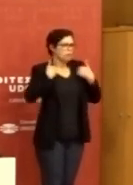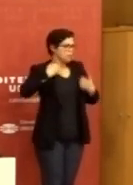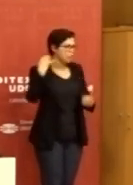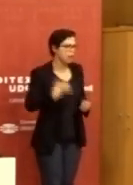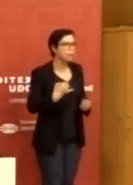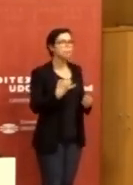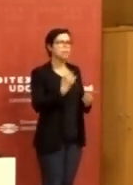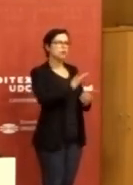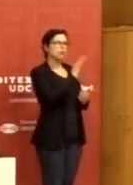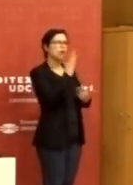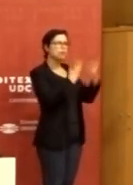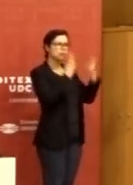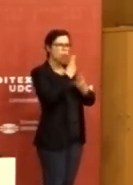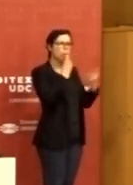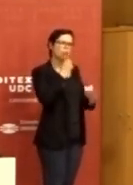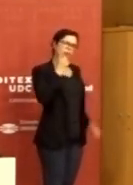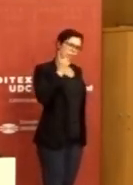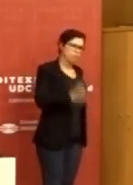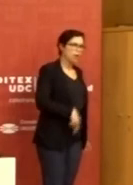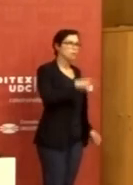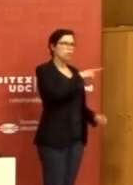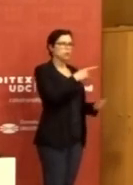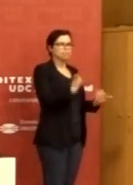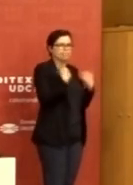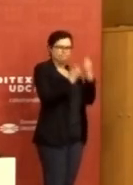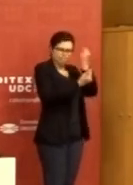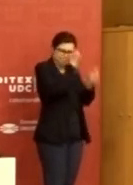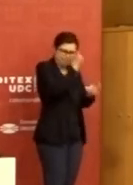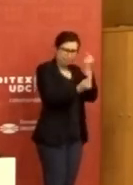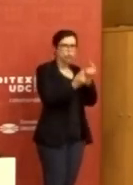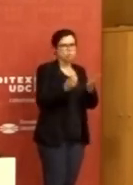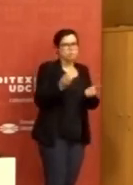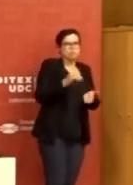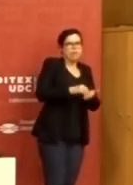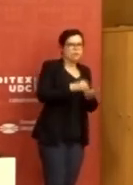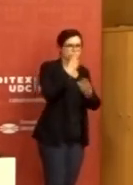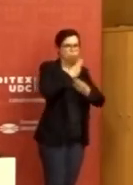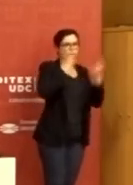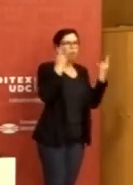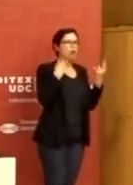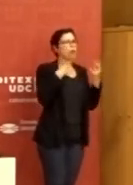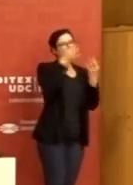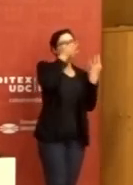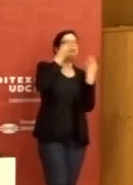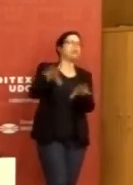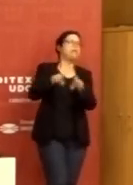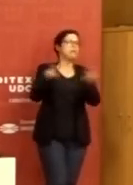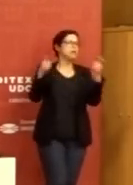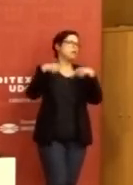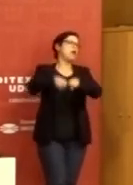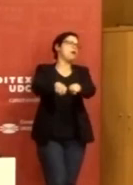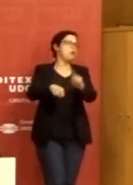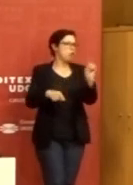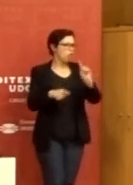también las administraciones públicas, por esta cuestión, que no quería que pasase solo la pelota al balón de las empresas, porque es